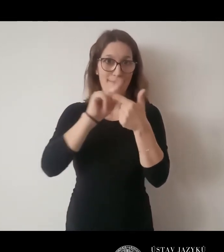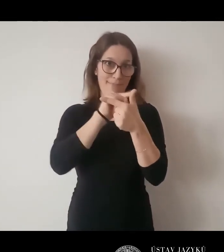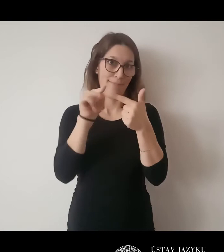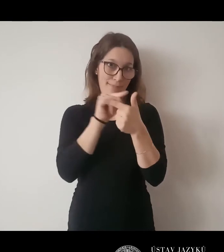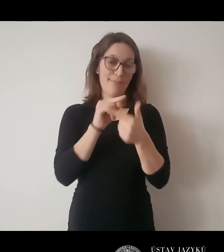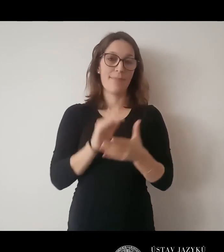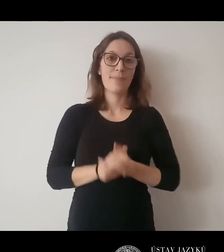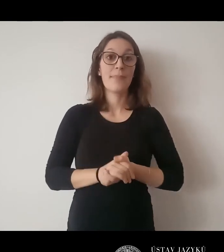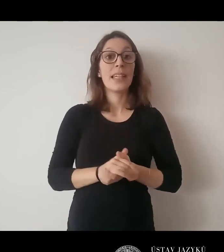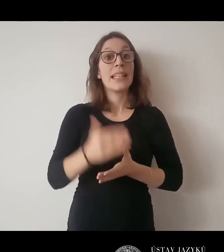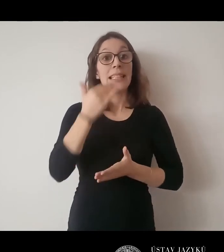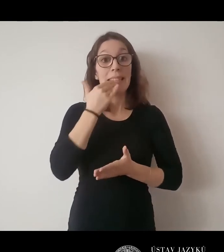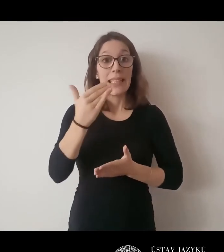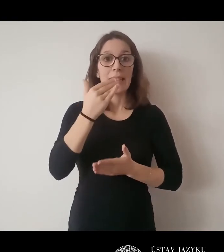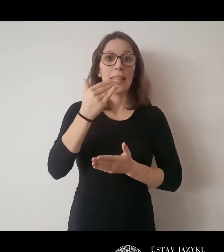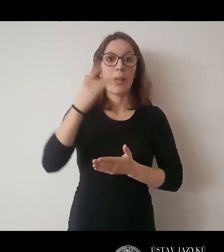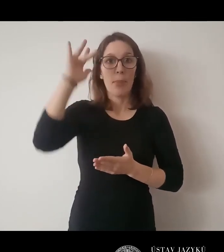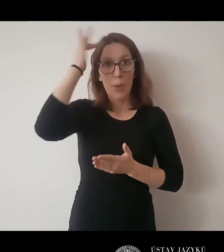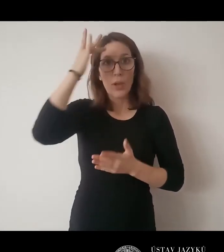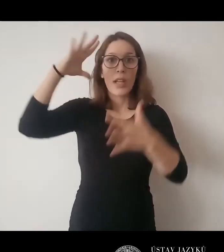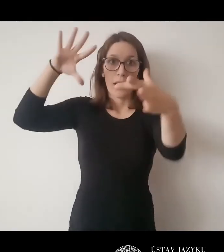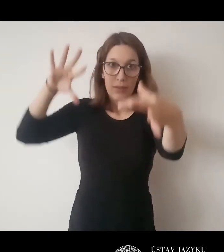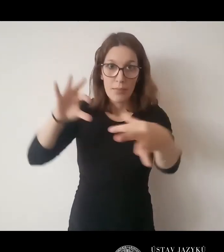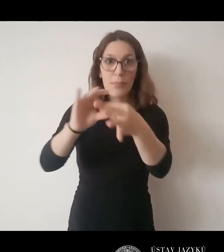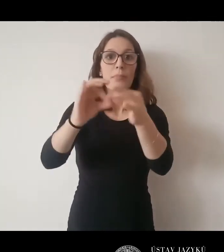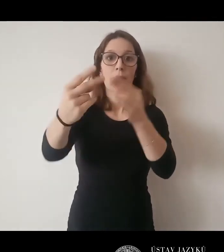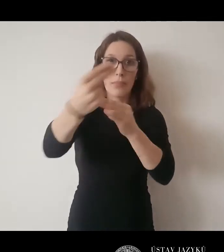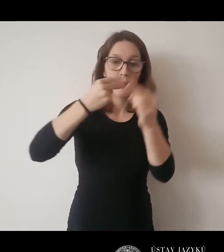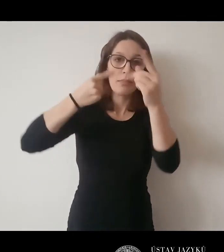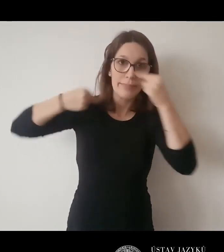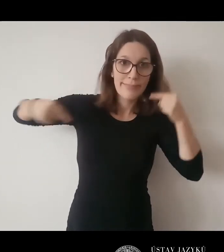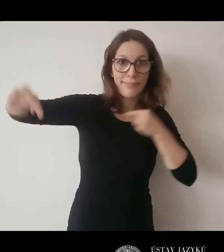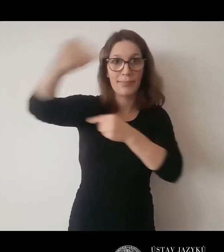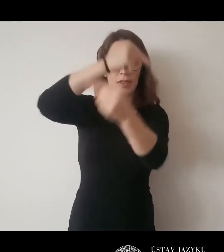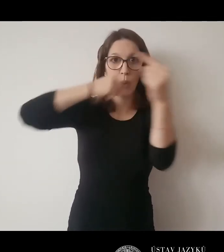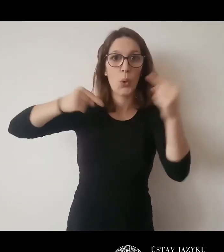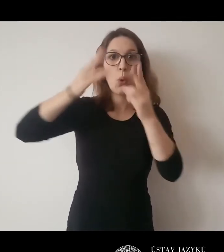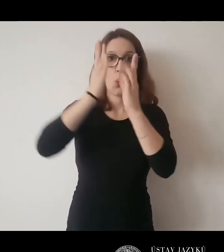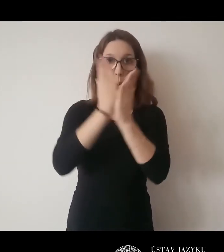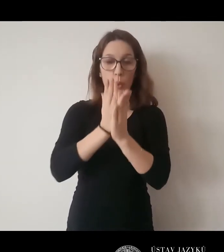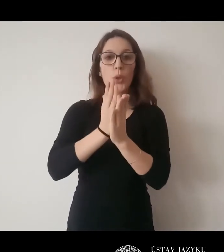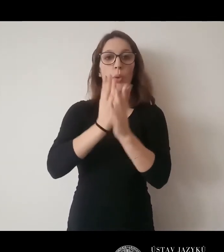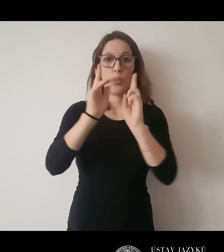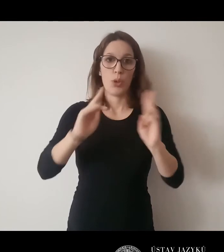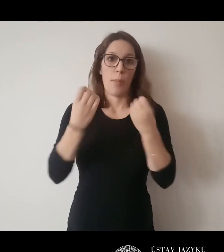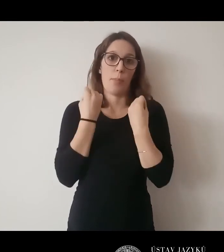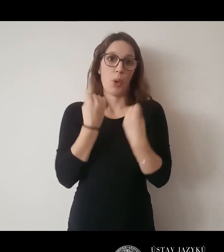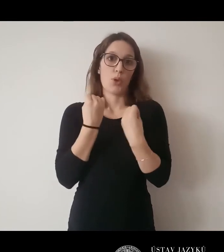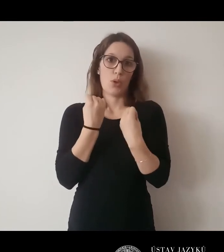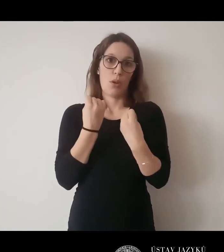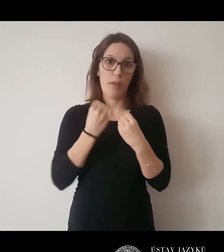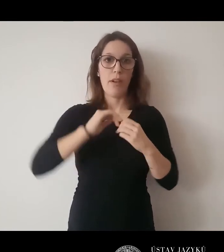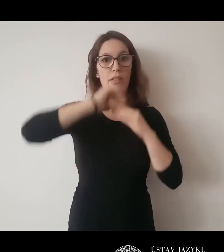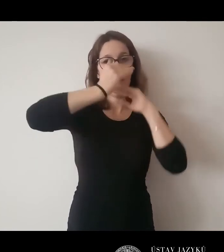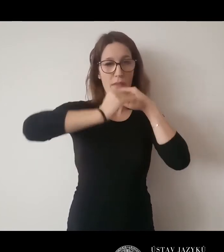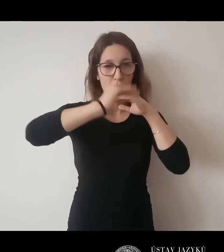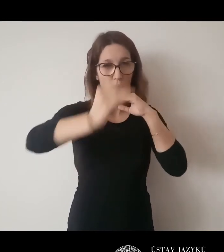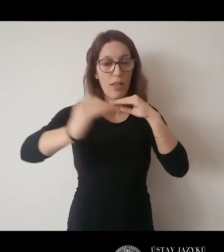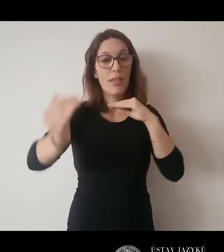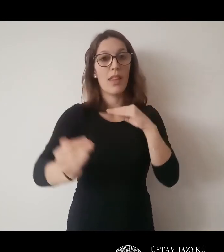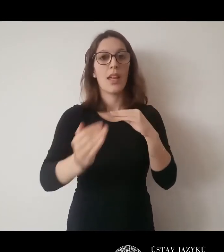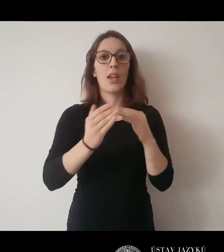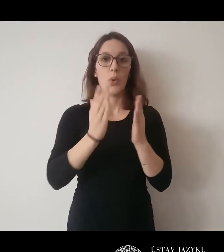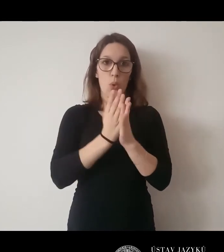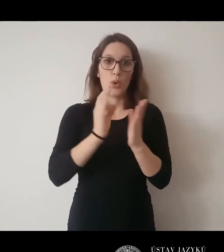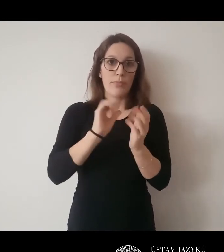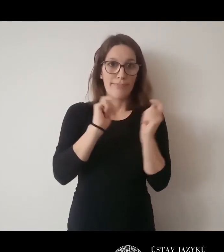ten proces umožňuje jedinci posilovat ty dané mozkové vlny a dojít tak k určitému